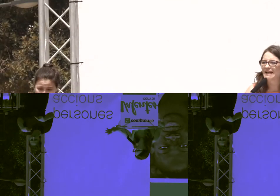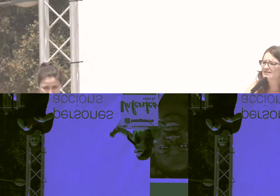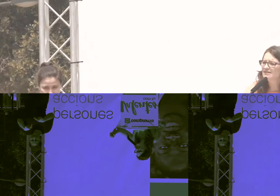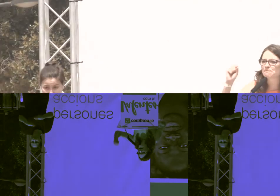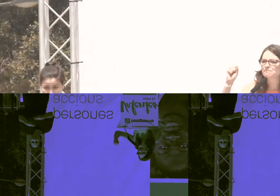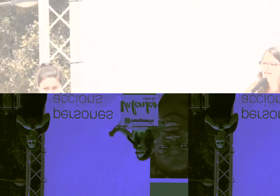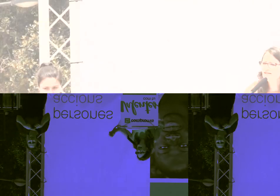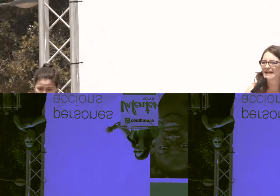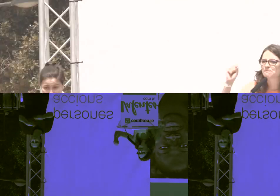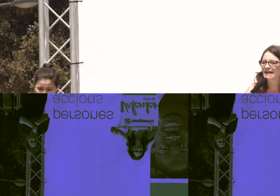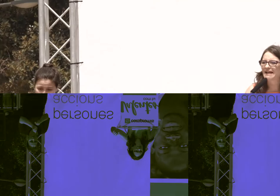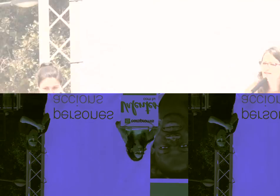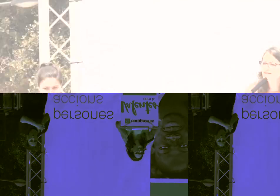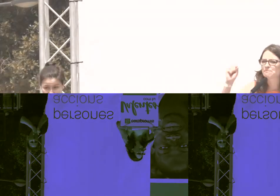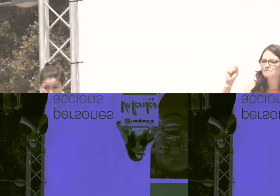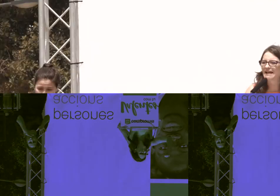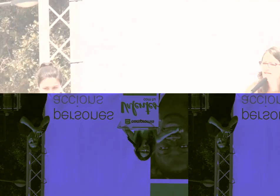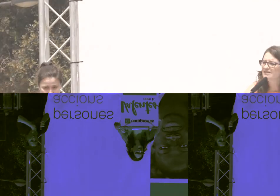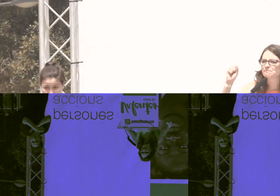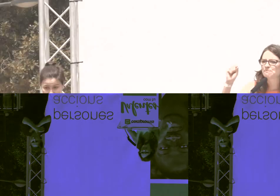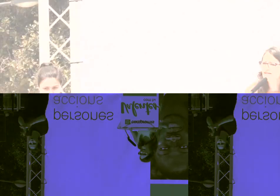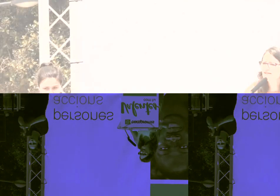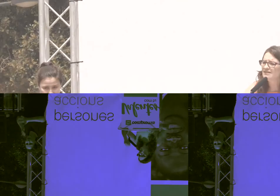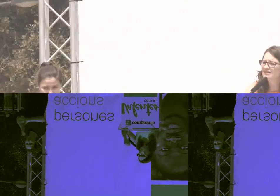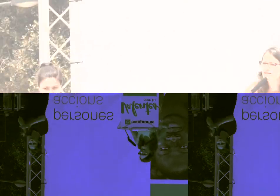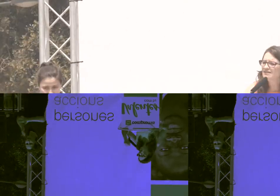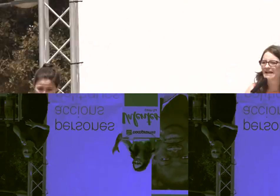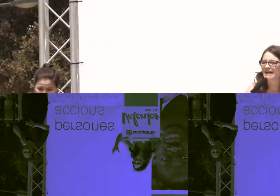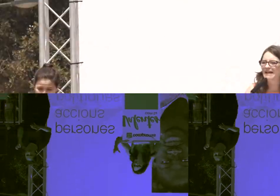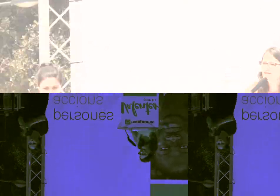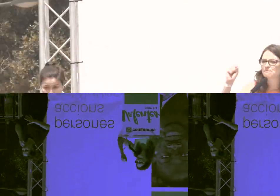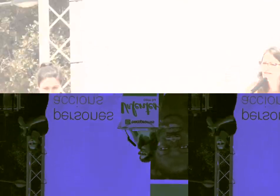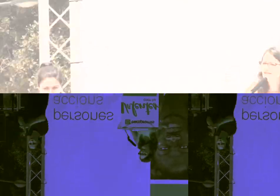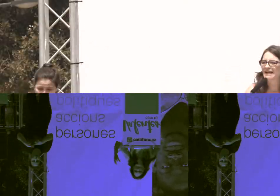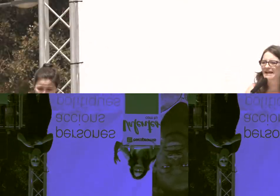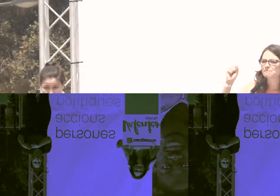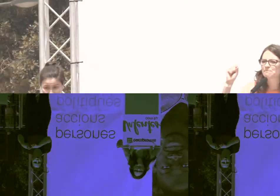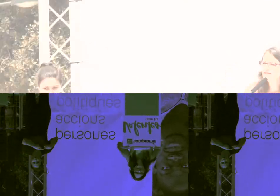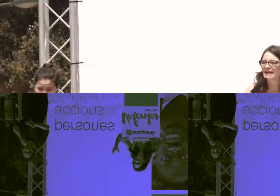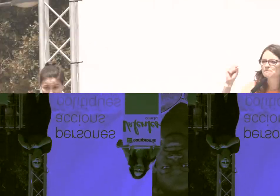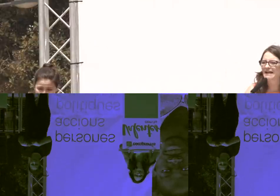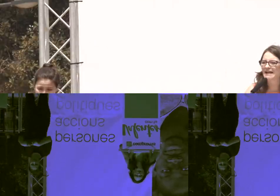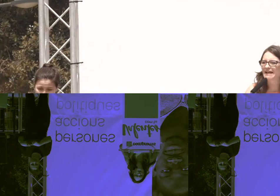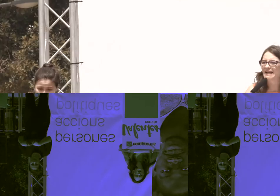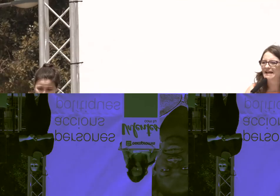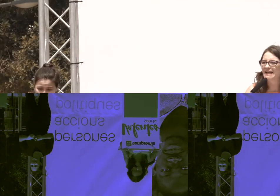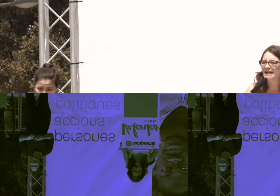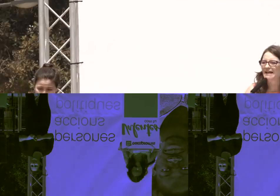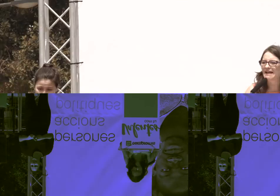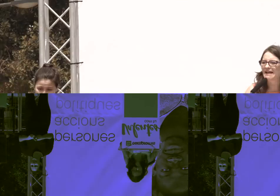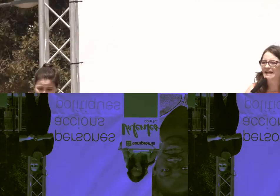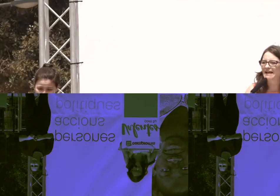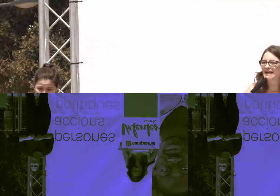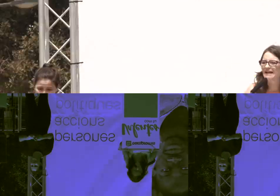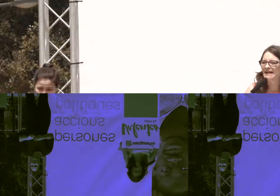a la porta de l'escola, en la cafeteria. Compartiu amb la gent i sigueu ambaixadors i ambaixadores